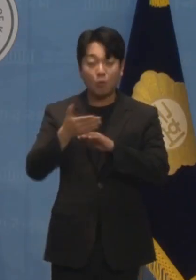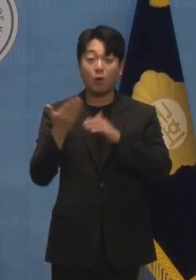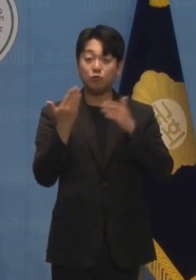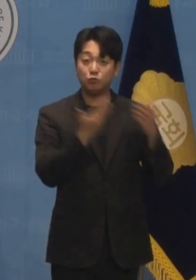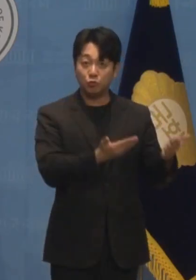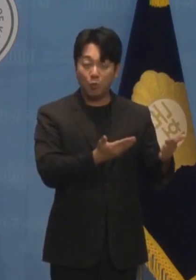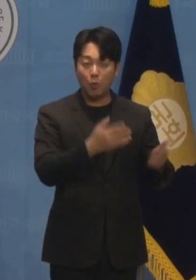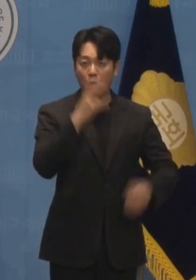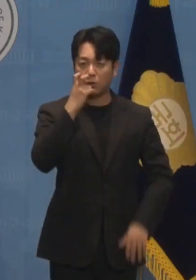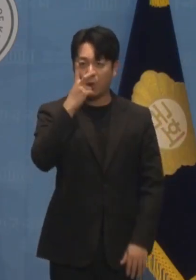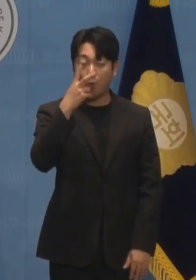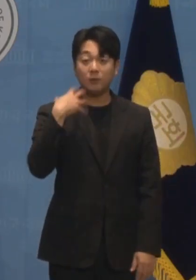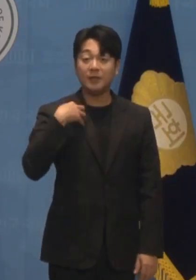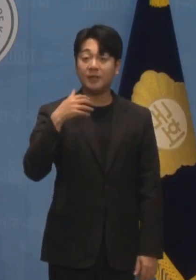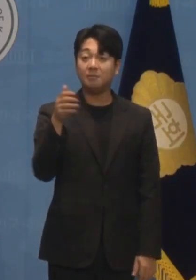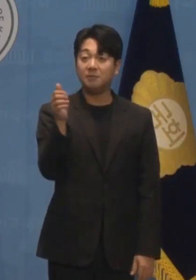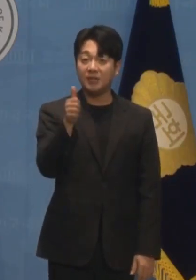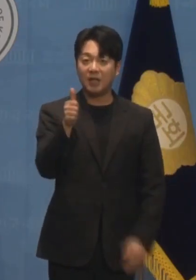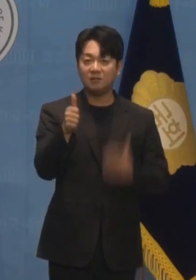책임자를 문책하십시오.